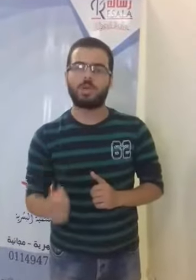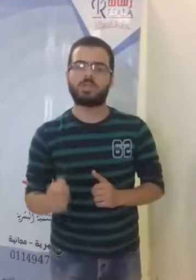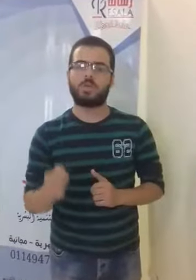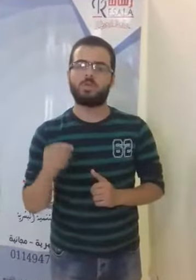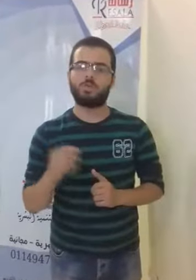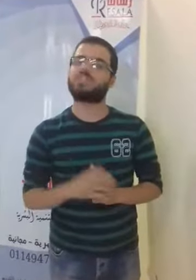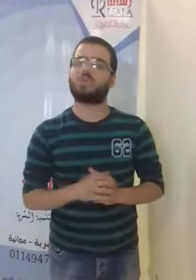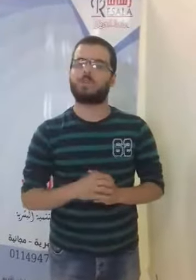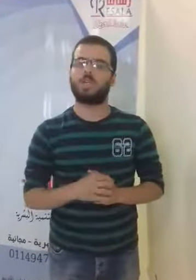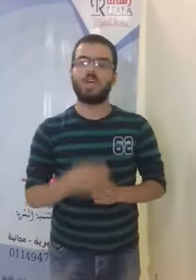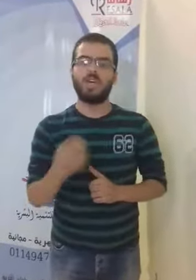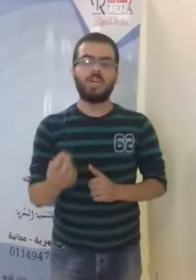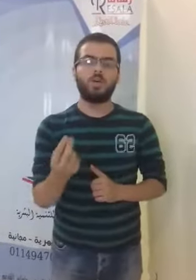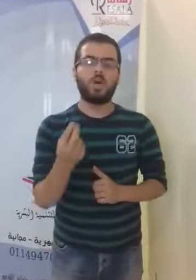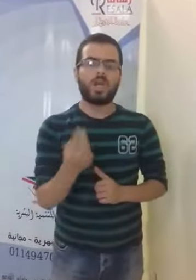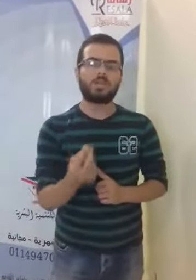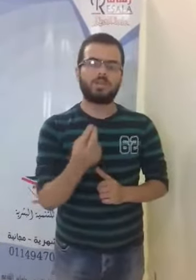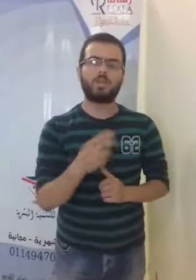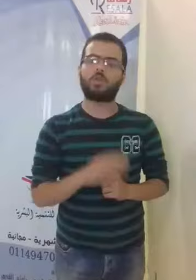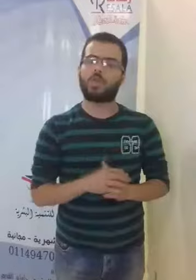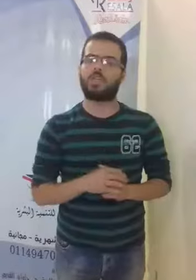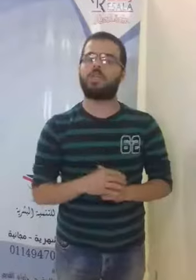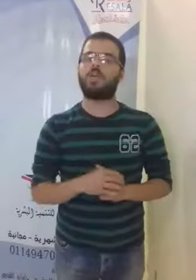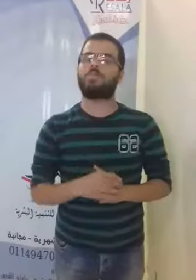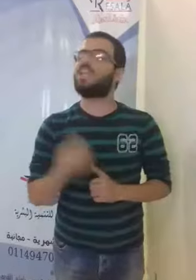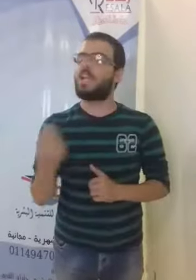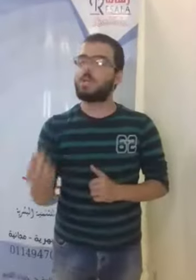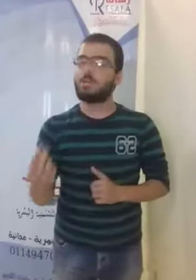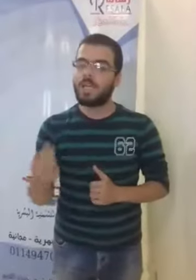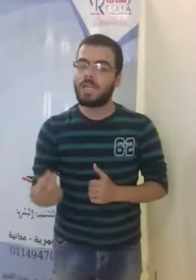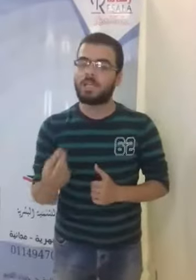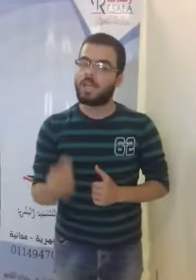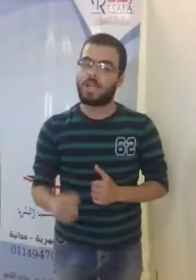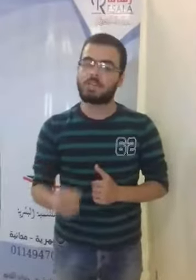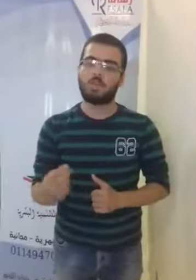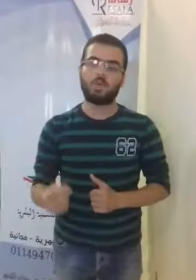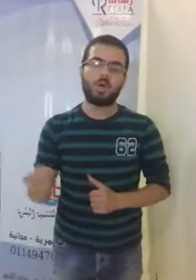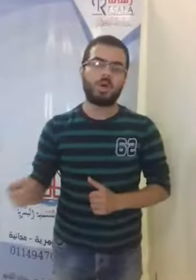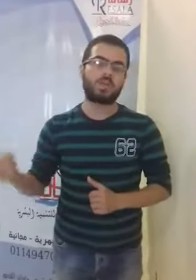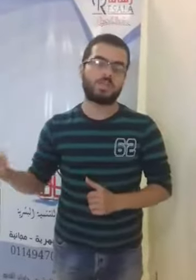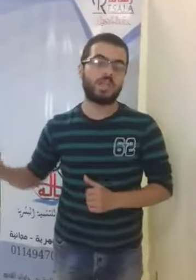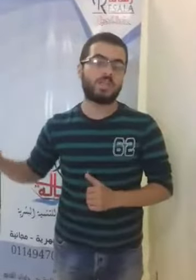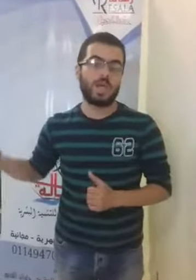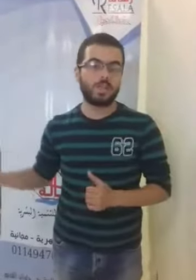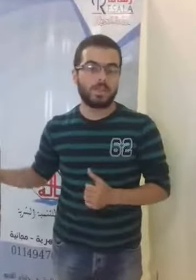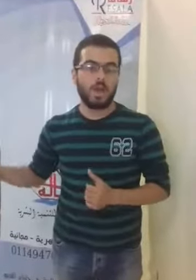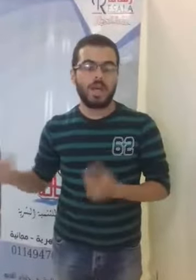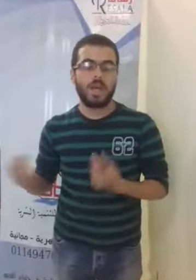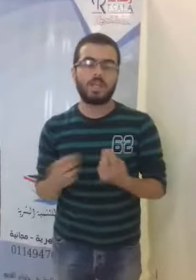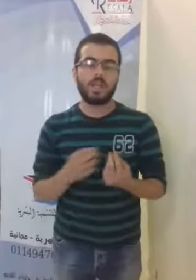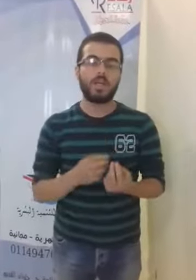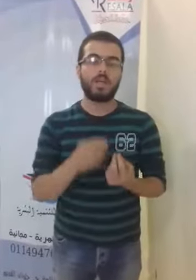وتواصوا بالصبر. ايه هو العصر في القران؟ من الأئمة اللي قال إن العصر اللي هو وقت صلاة العصر لأنها